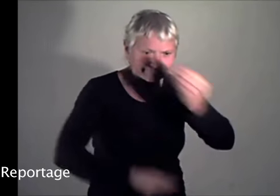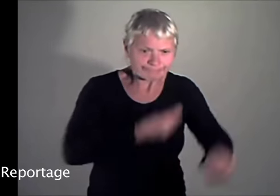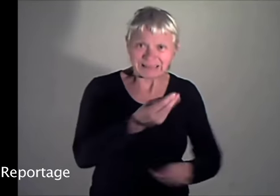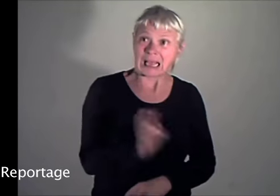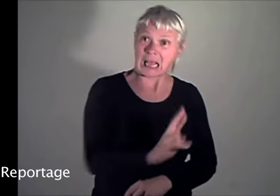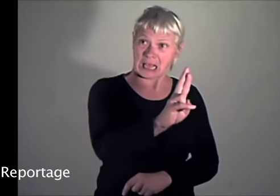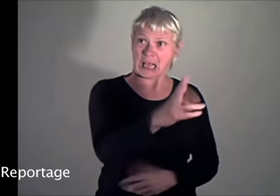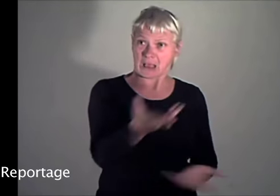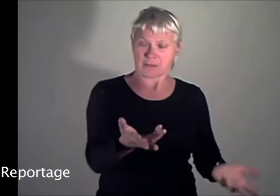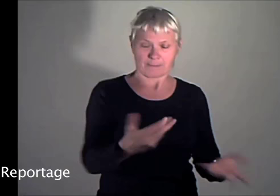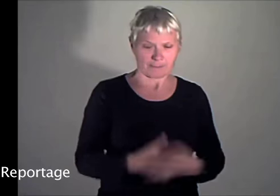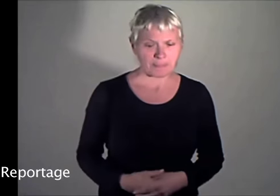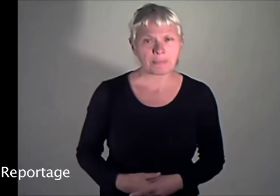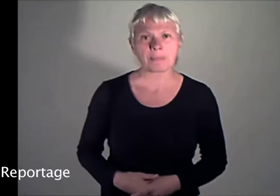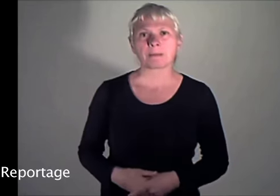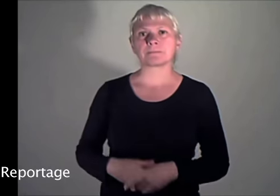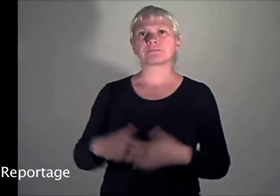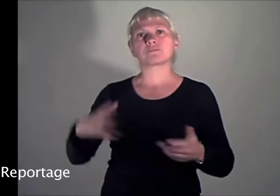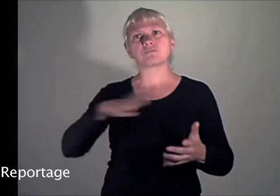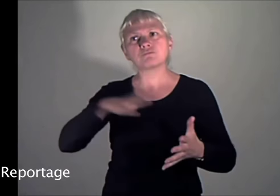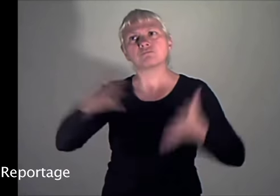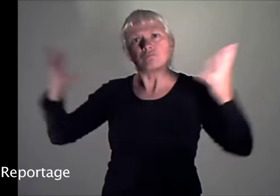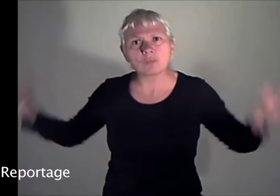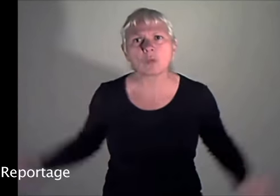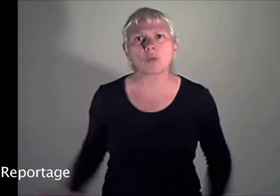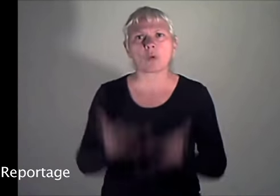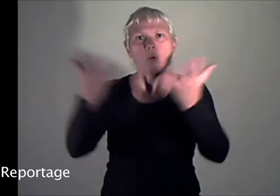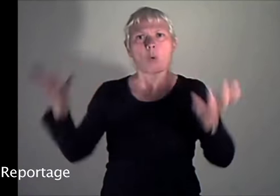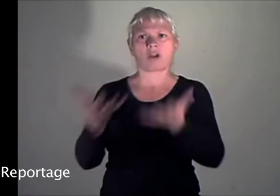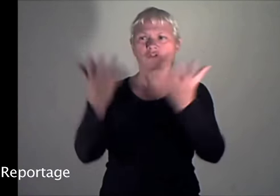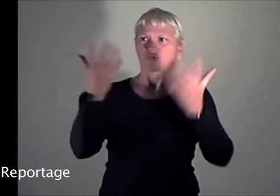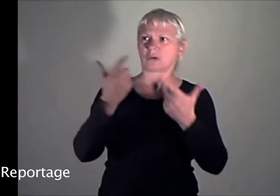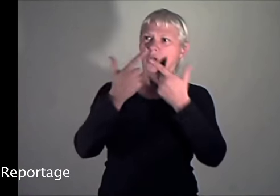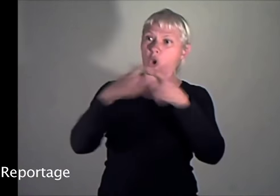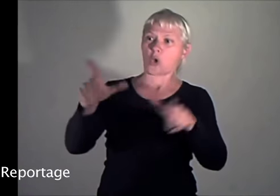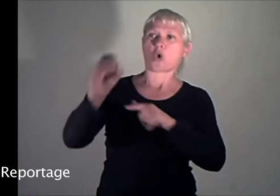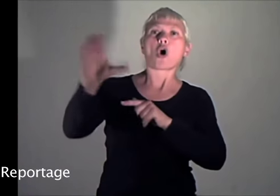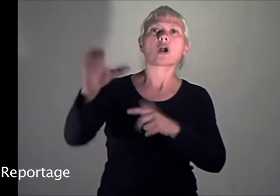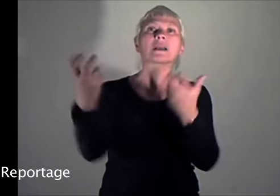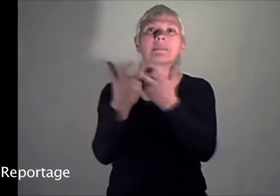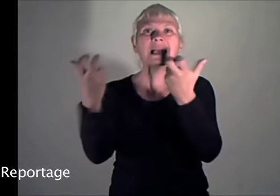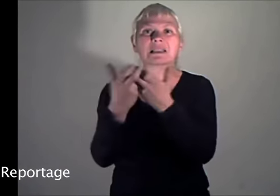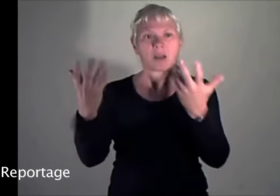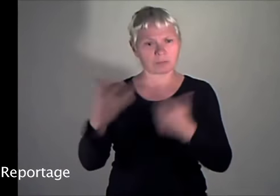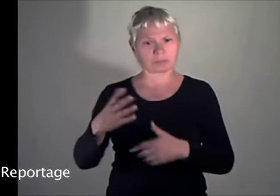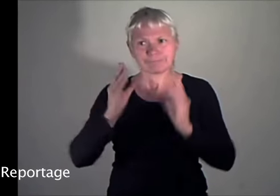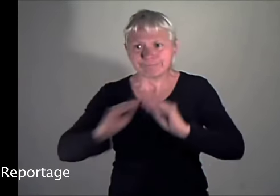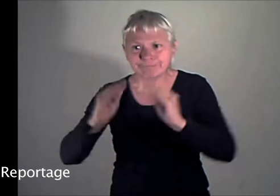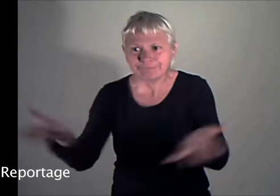ça. Jacques. Bon, on fait beaucoup de choses sur les langues minoritaires, par exemple la langue d'oc, mais c'est des langues secondaires dans l'enseignement.